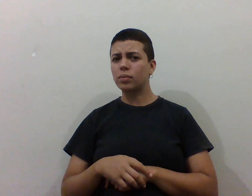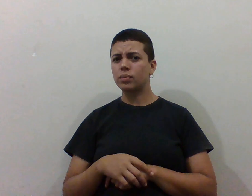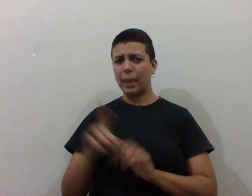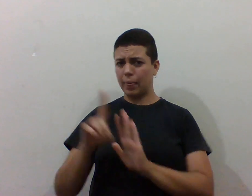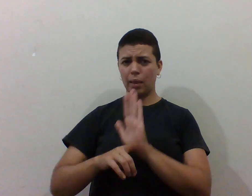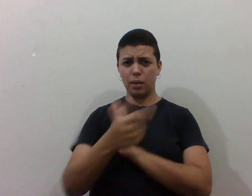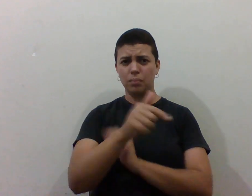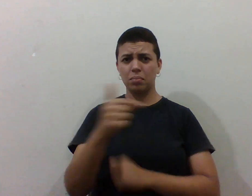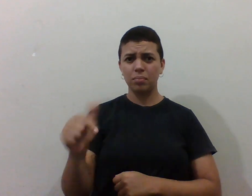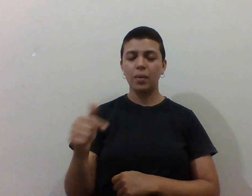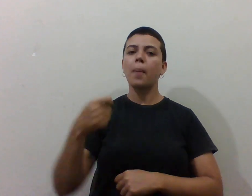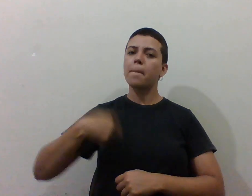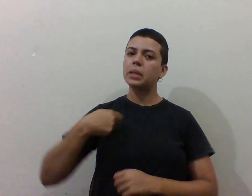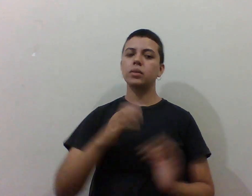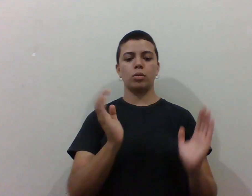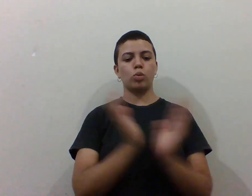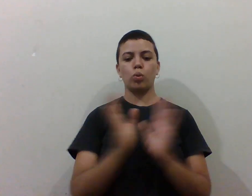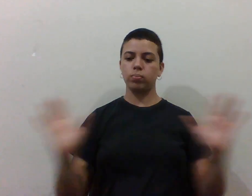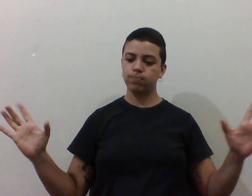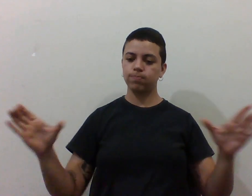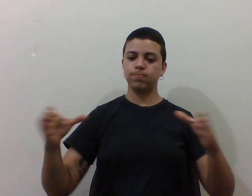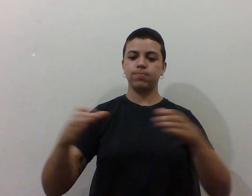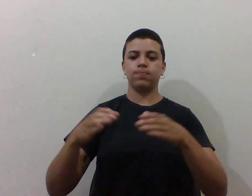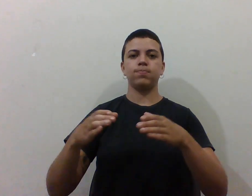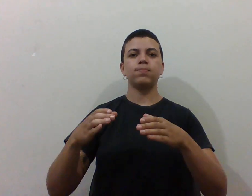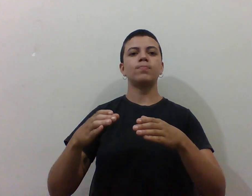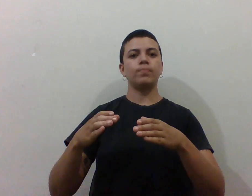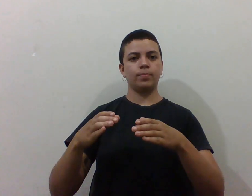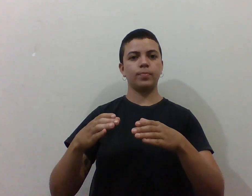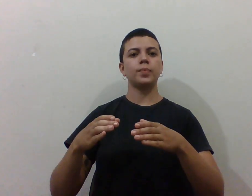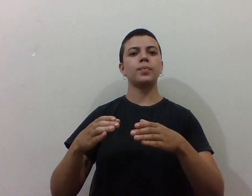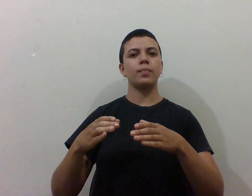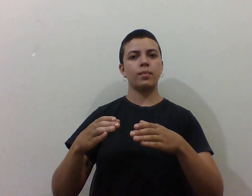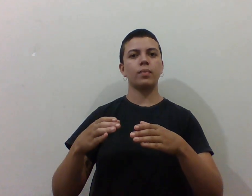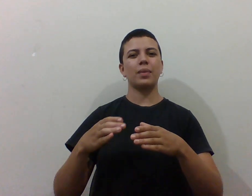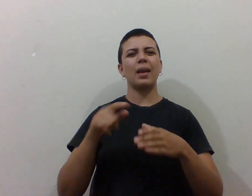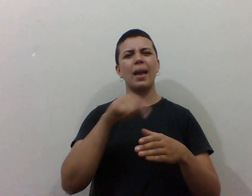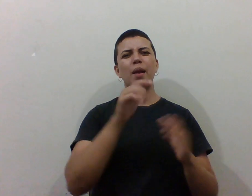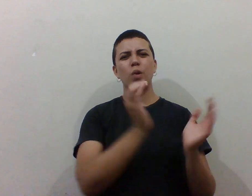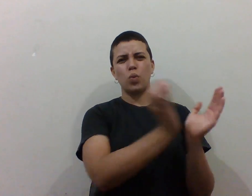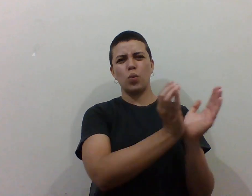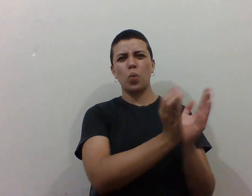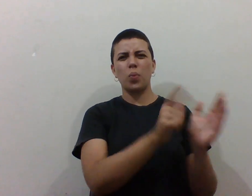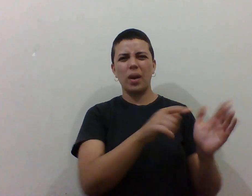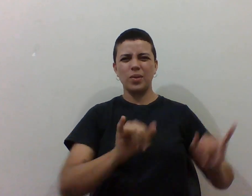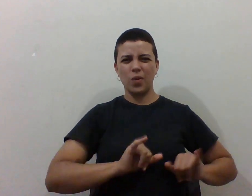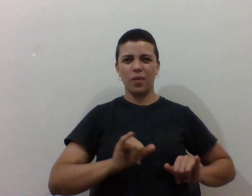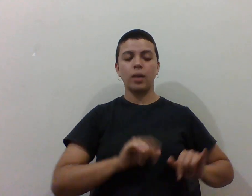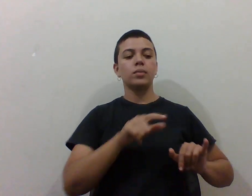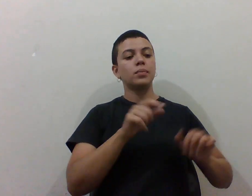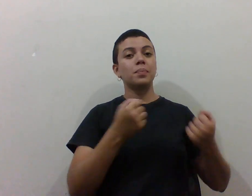articulação coletiva desses grupos minoritários para se fazerem reconhecer expressamente nessas